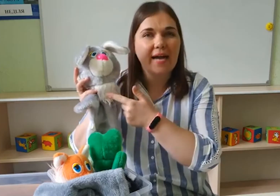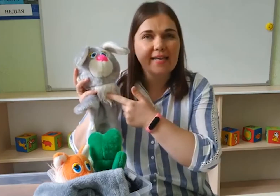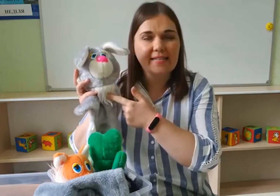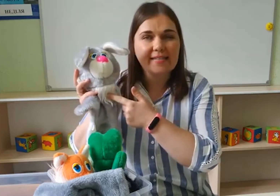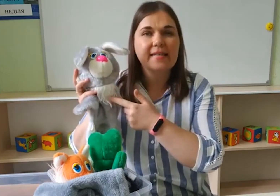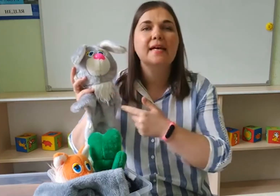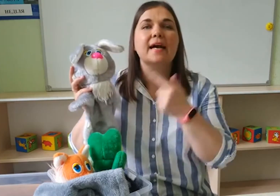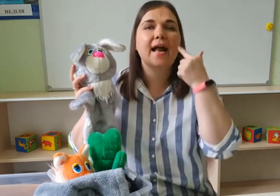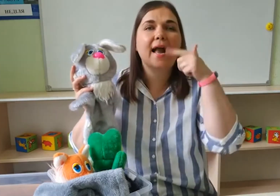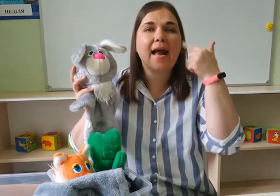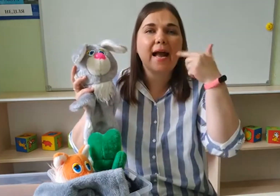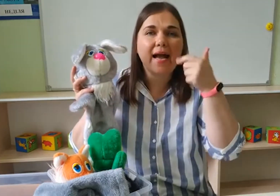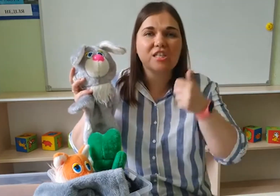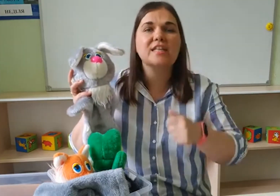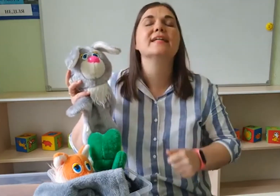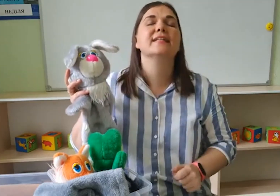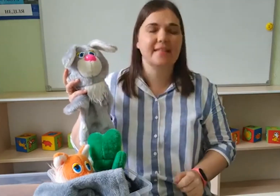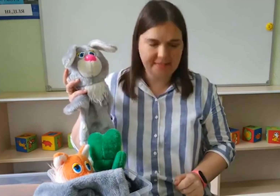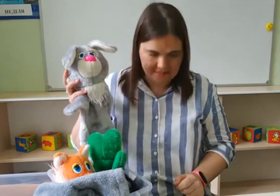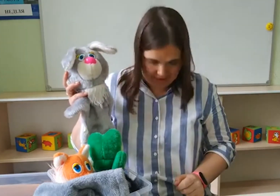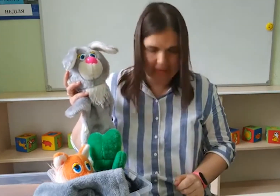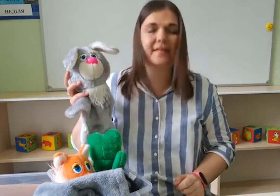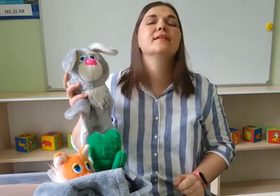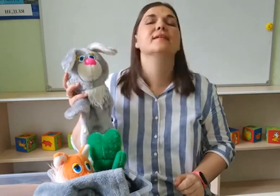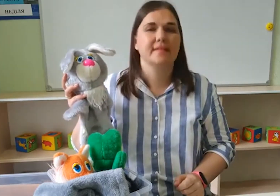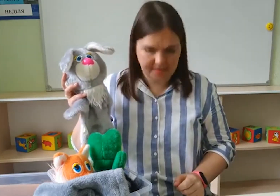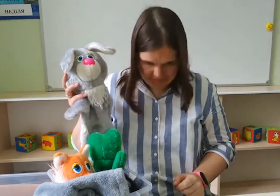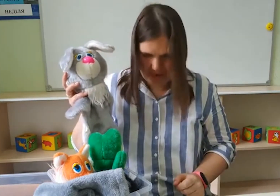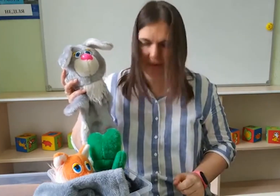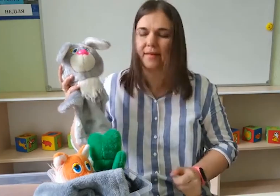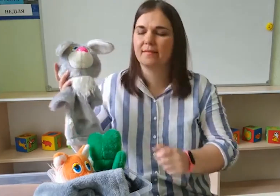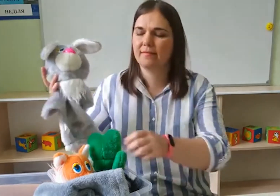Заєць каже: так, так.